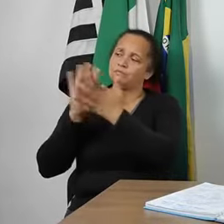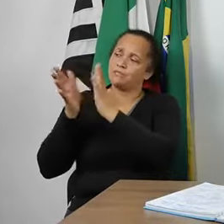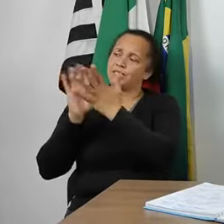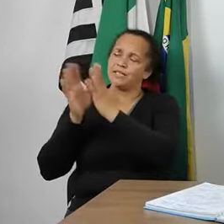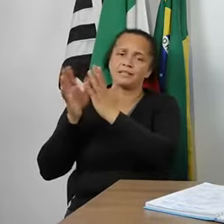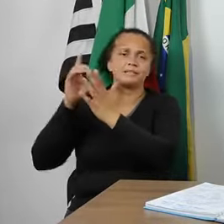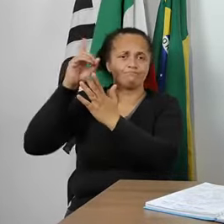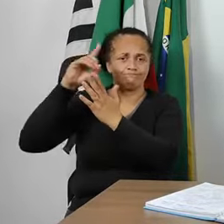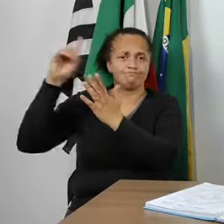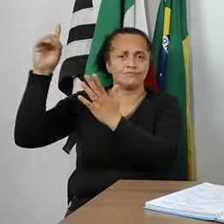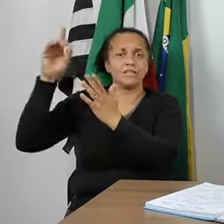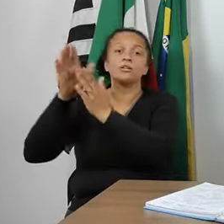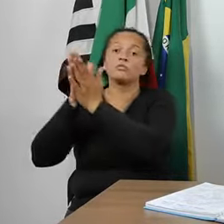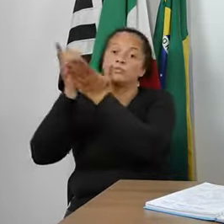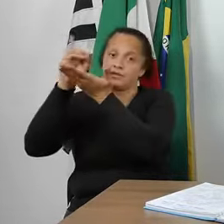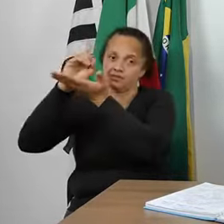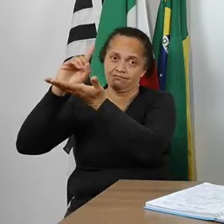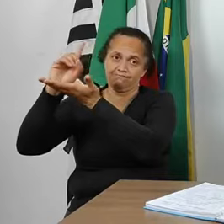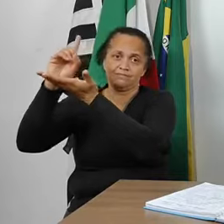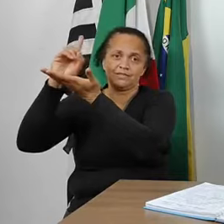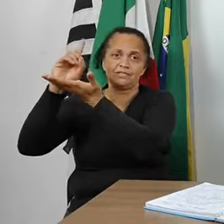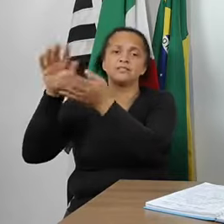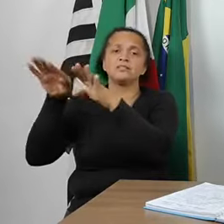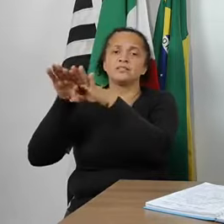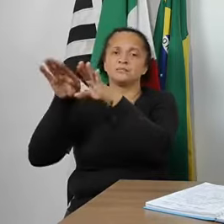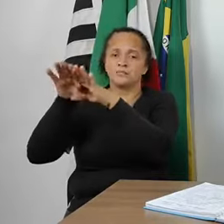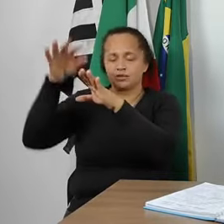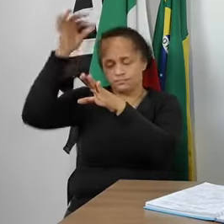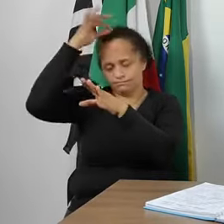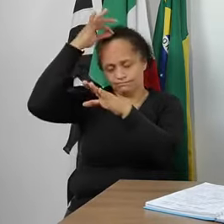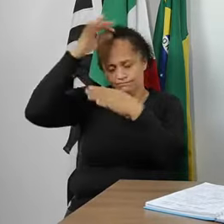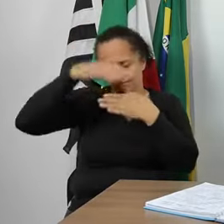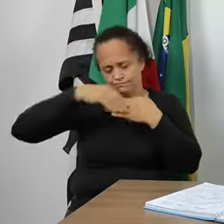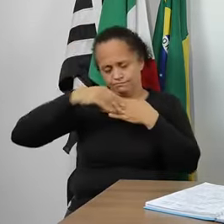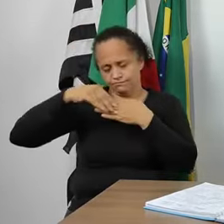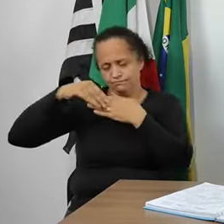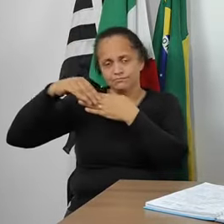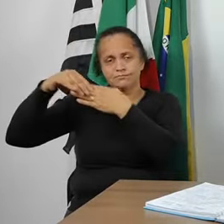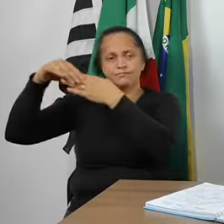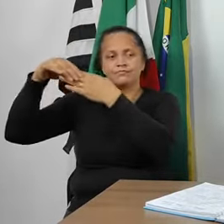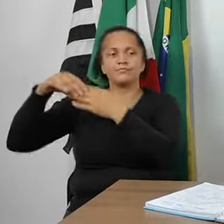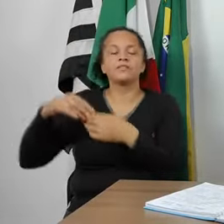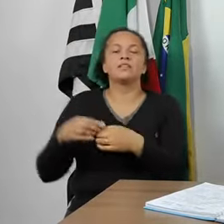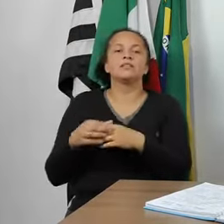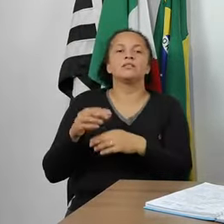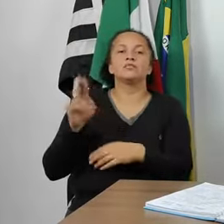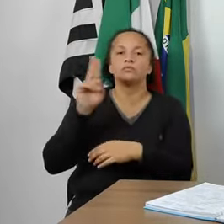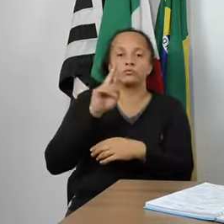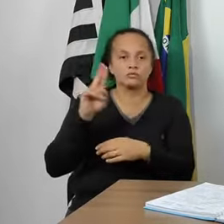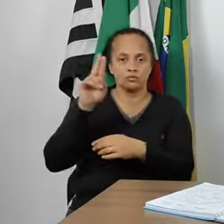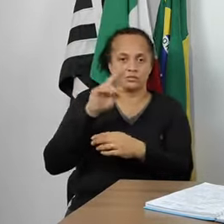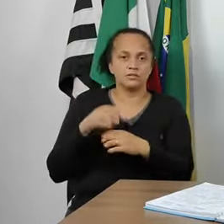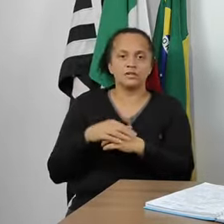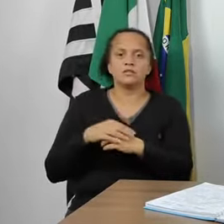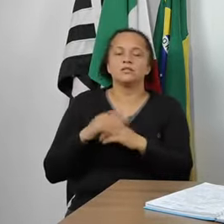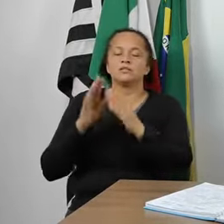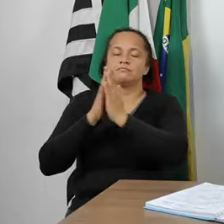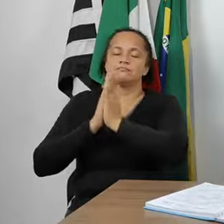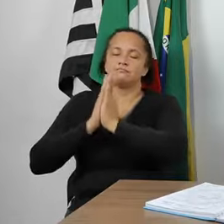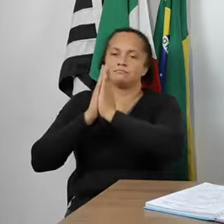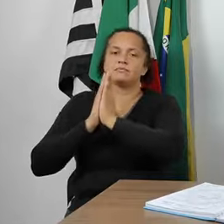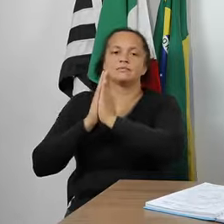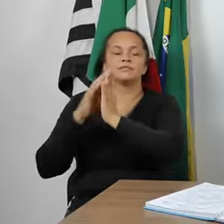com Ele, por meio da sua palavra e do seu Espírito, usando essa chave poderosa que é a oração, para receber de